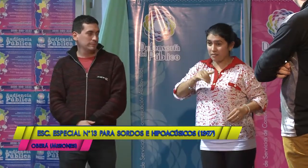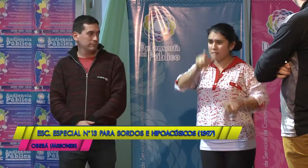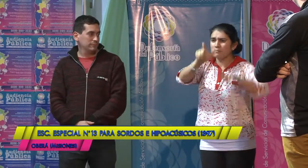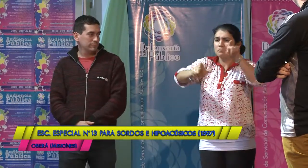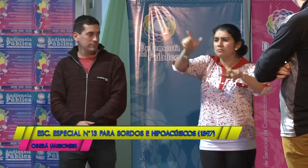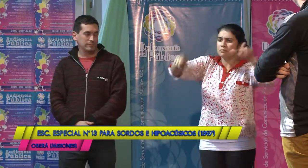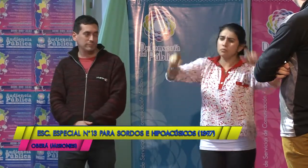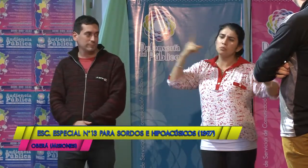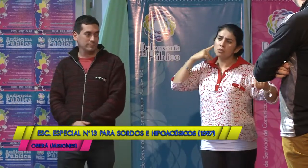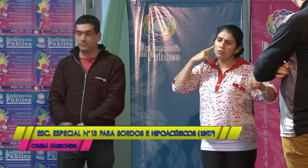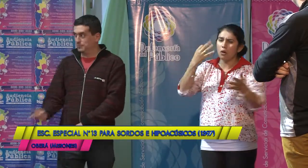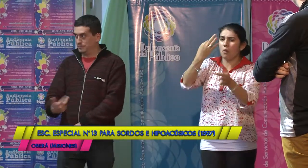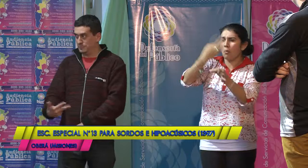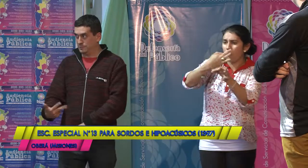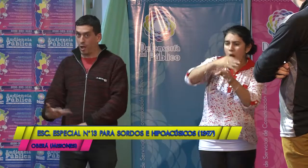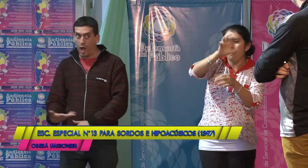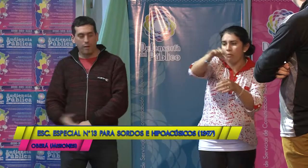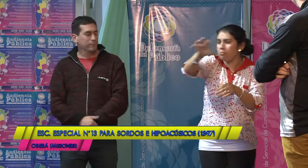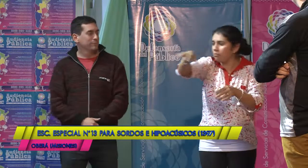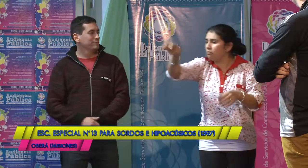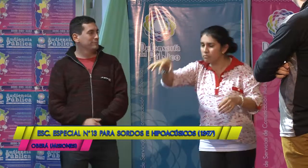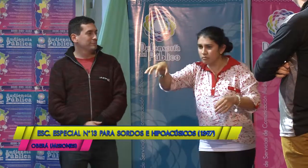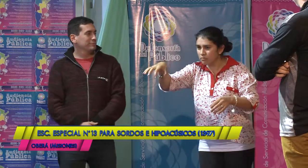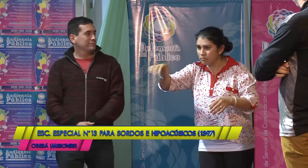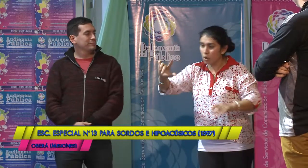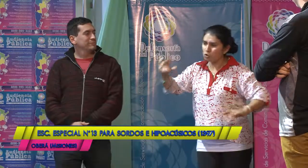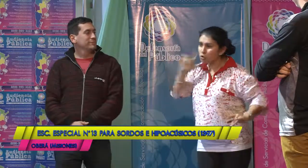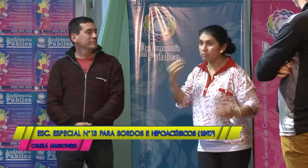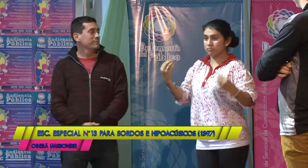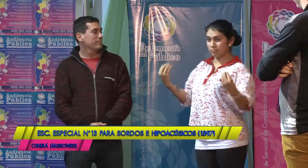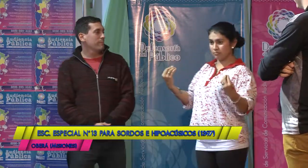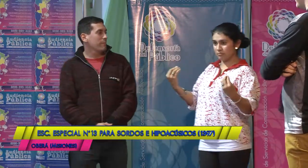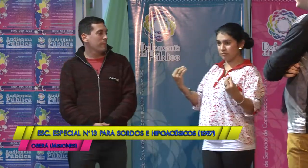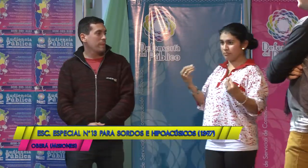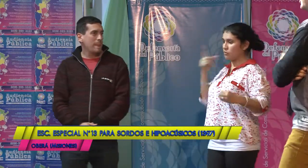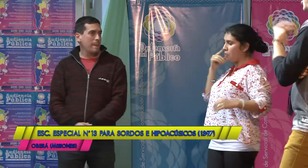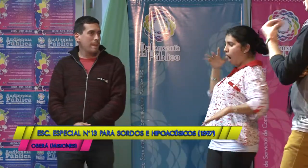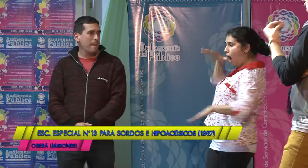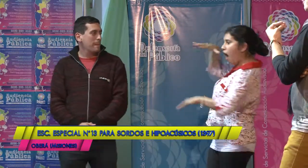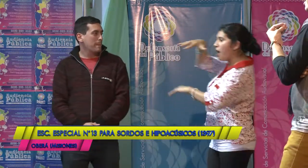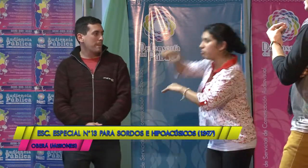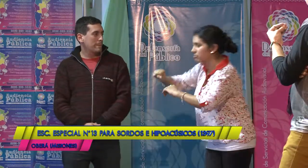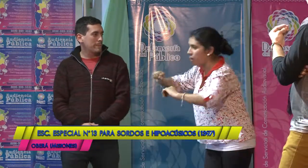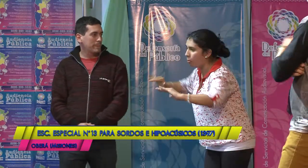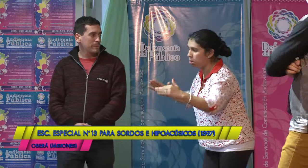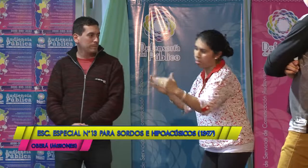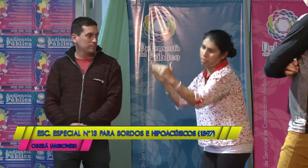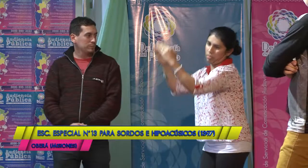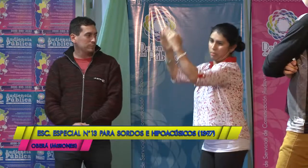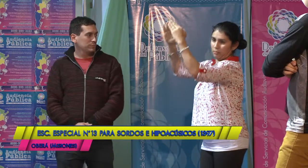Argentina la primera escuela de sordos. Hay muchas escuelas para oyentes, pero hasta ese momento, ¿qué pasaba con las personas sordas? Ese fue el